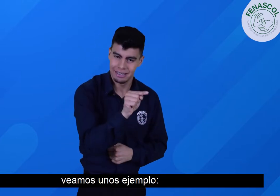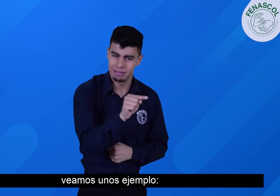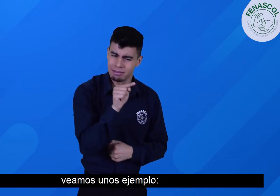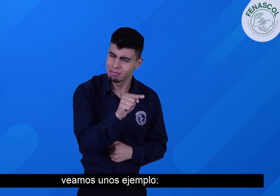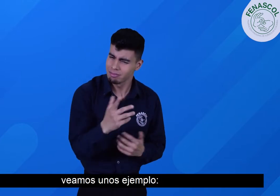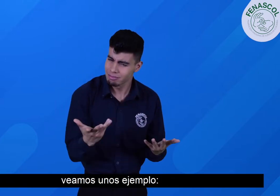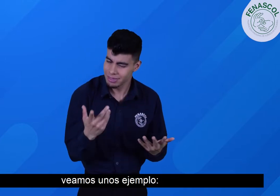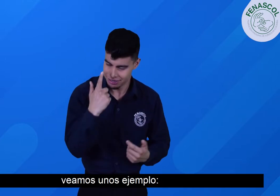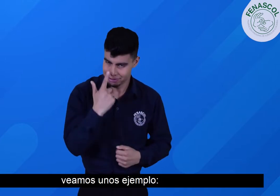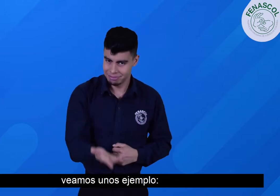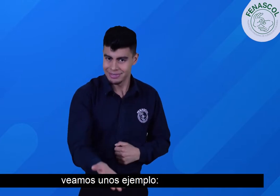ejemplos